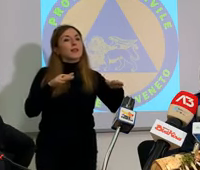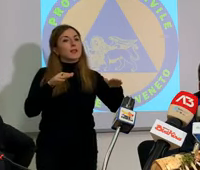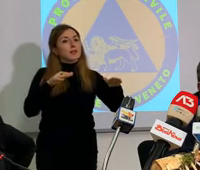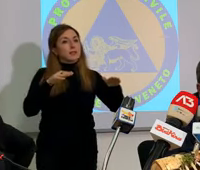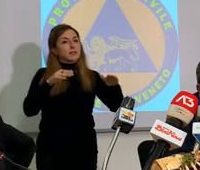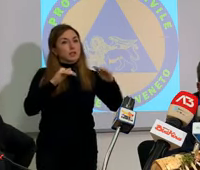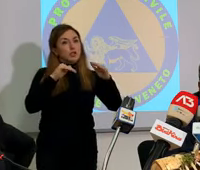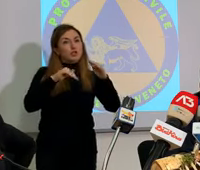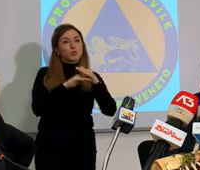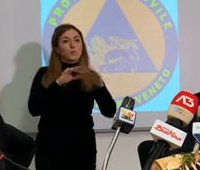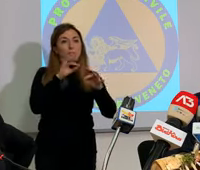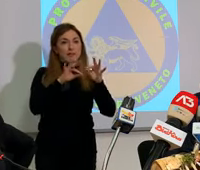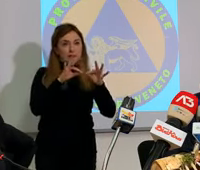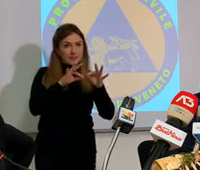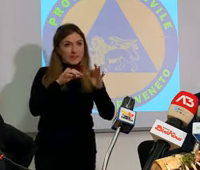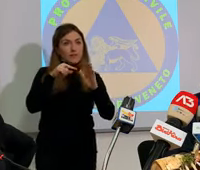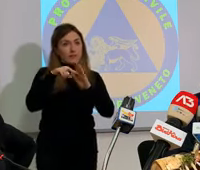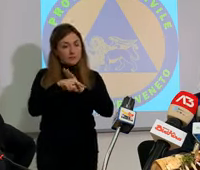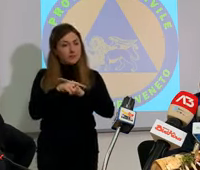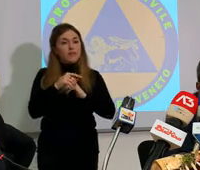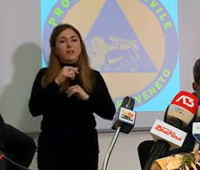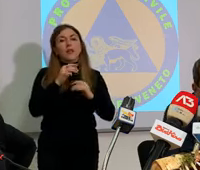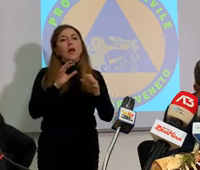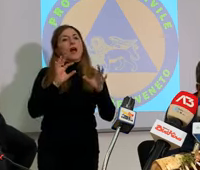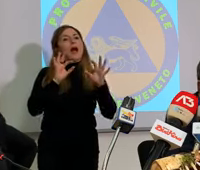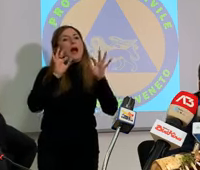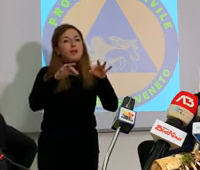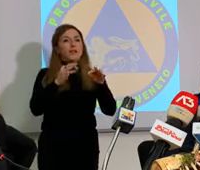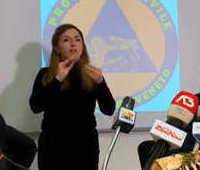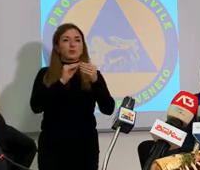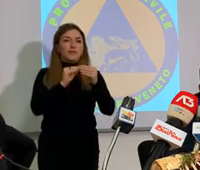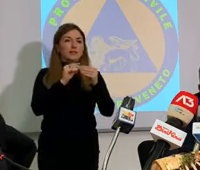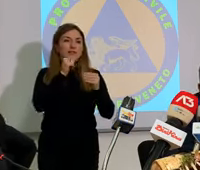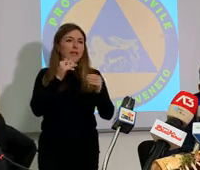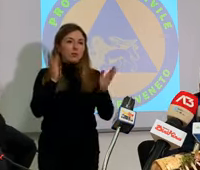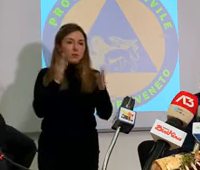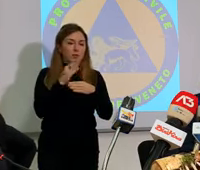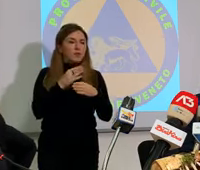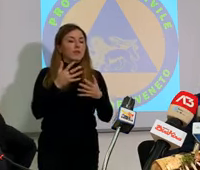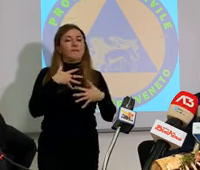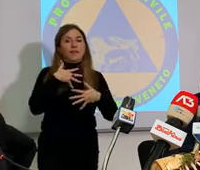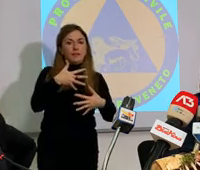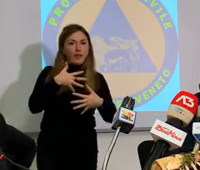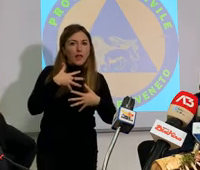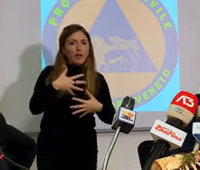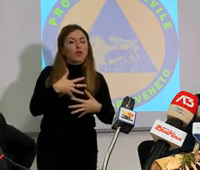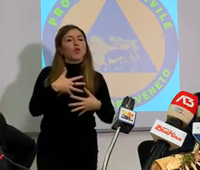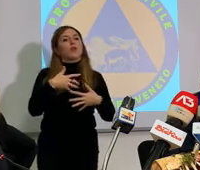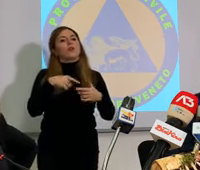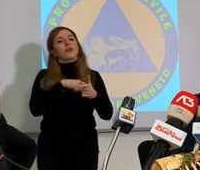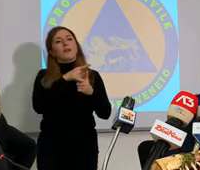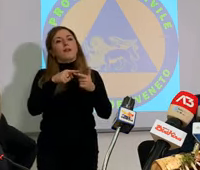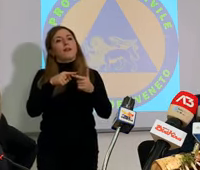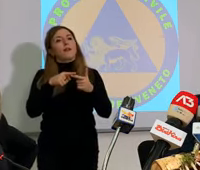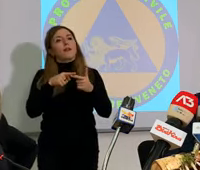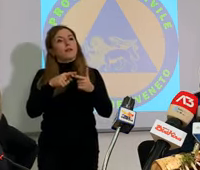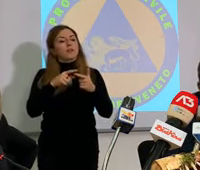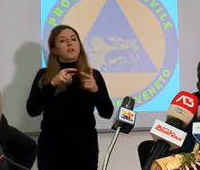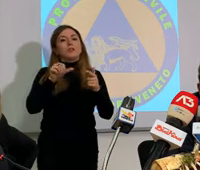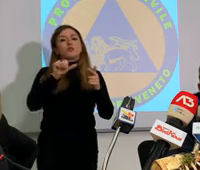ciò vuol dire 2000 ventilatori di terapia intensiva 350 ventilatori di sub